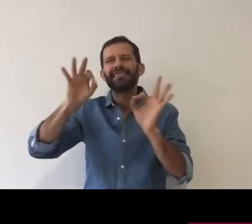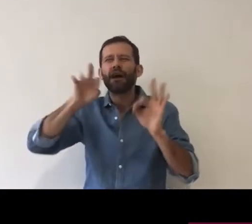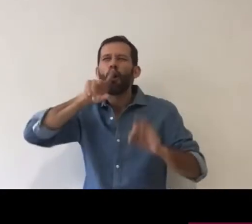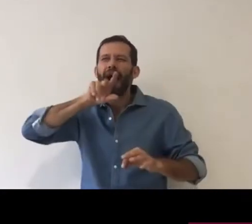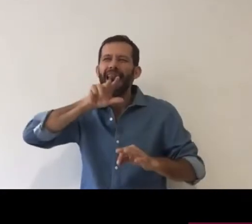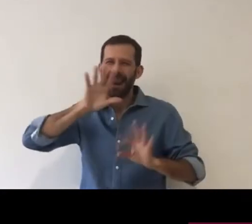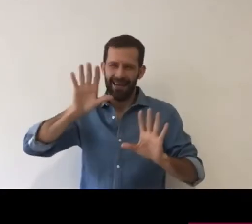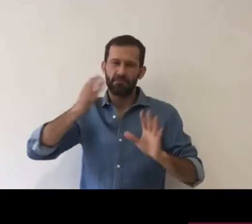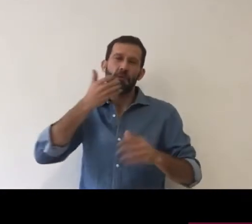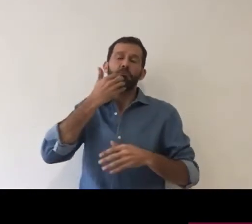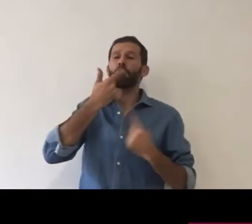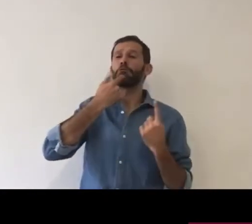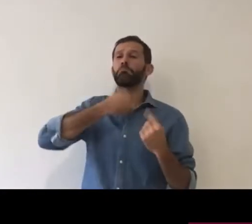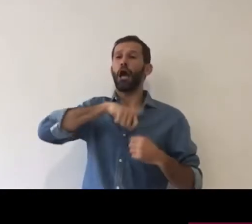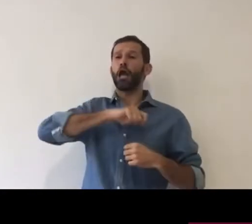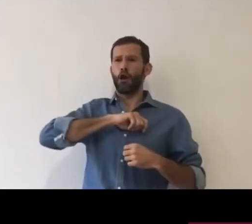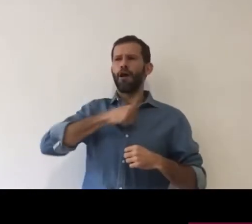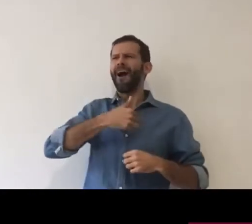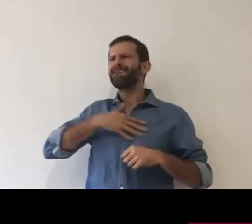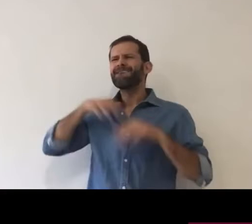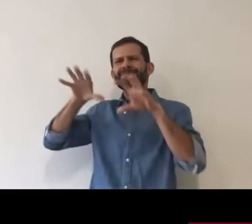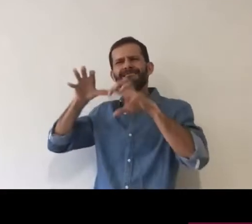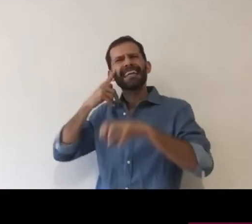lengua de signos puede servir como apoyo.